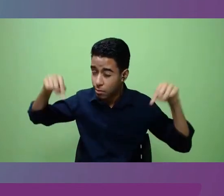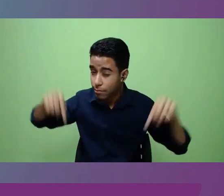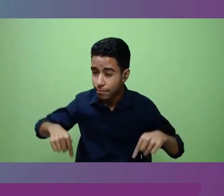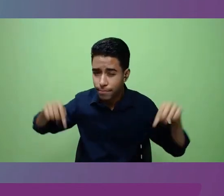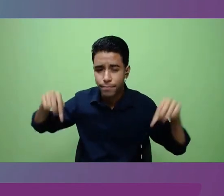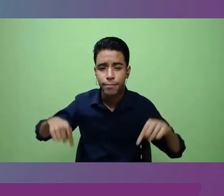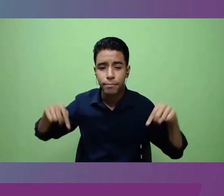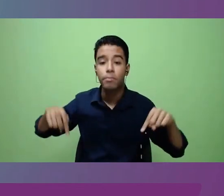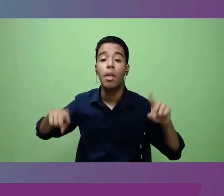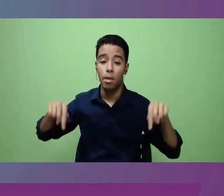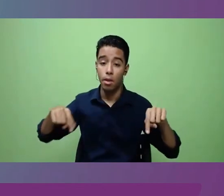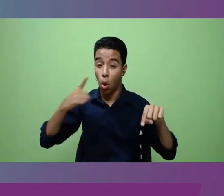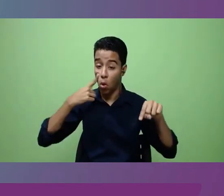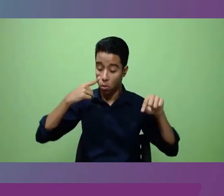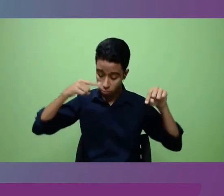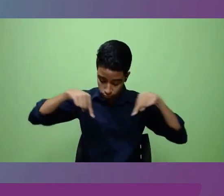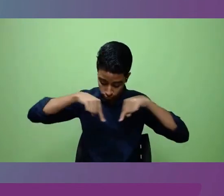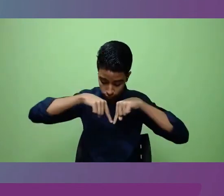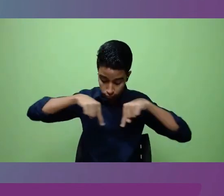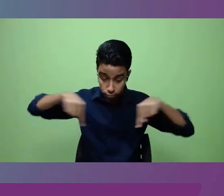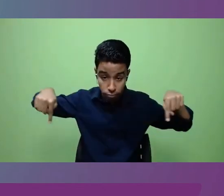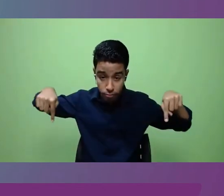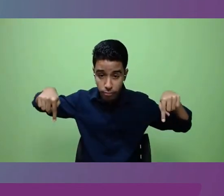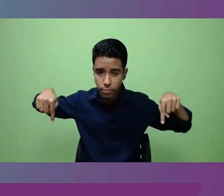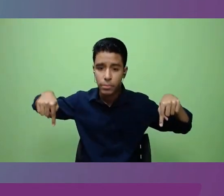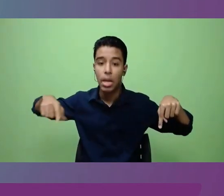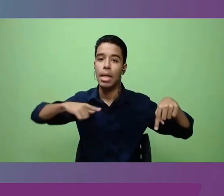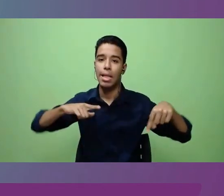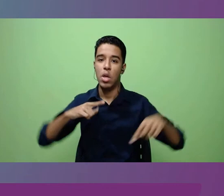O arley.santos. Tem um Instagram